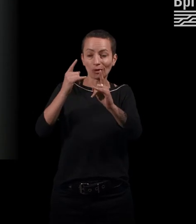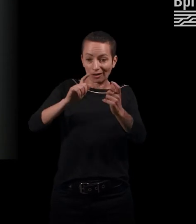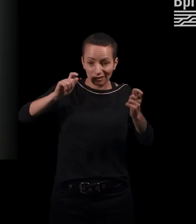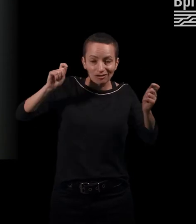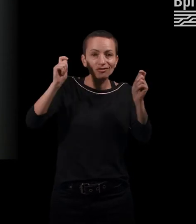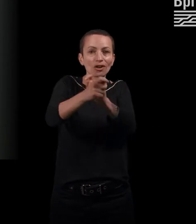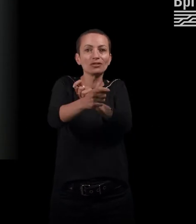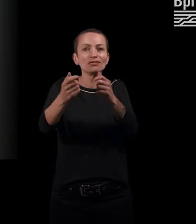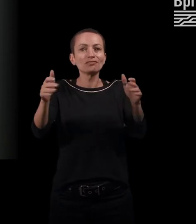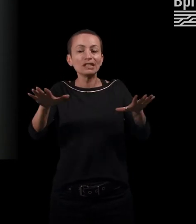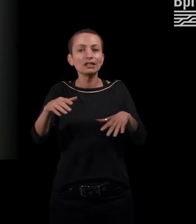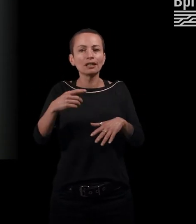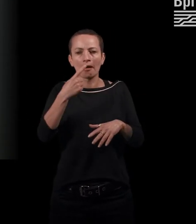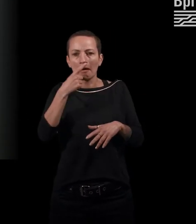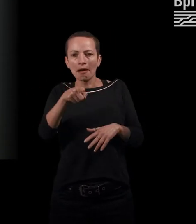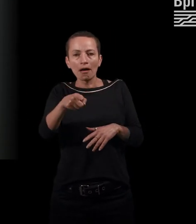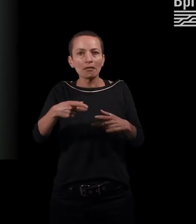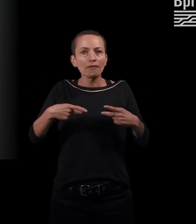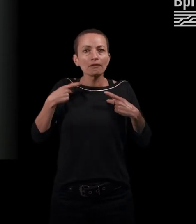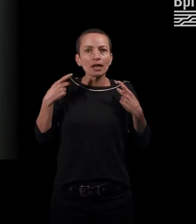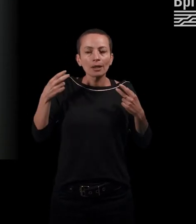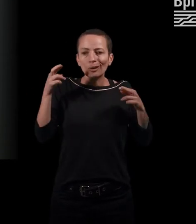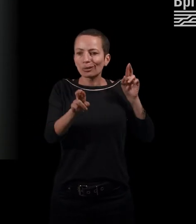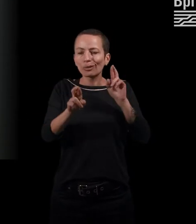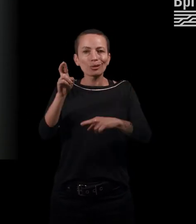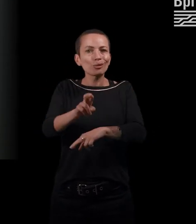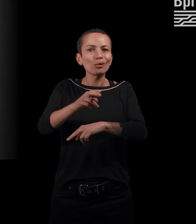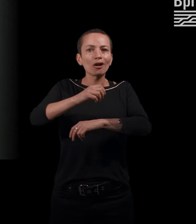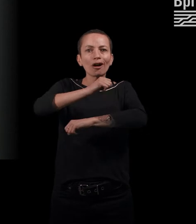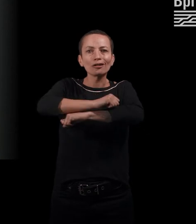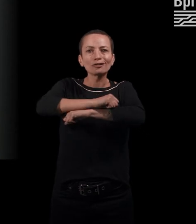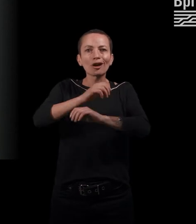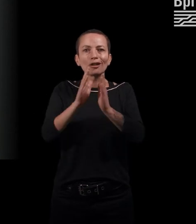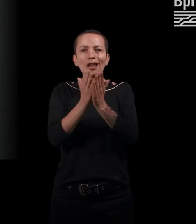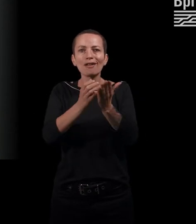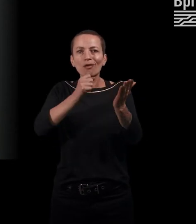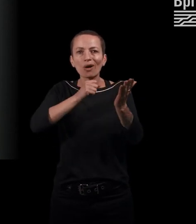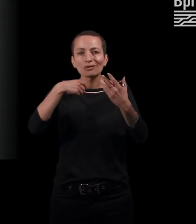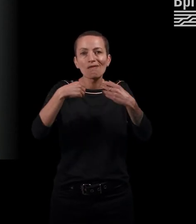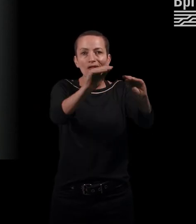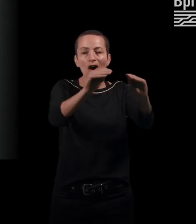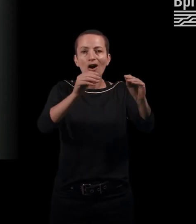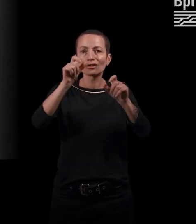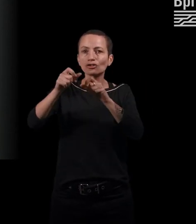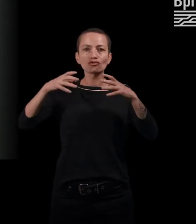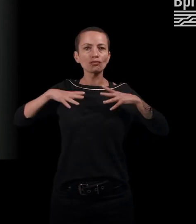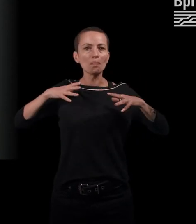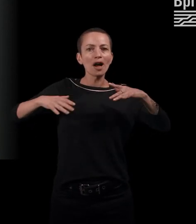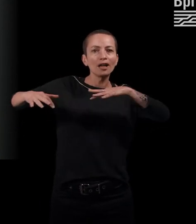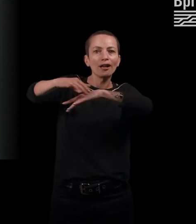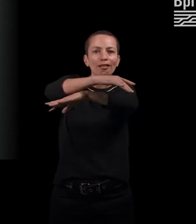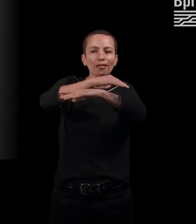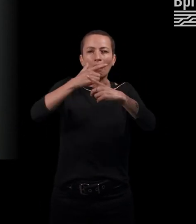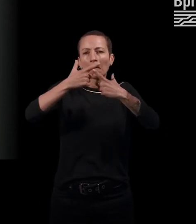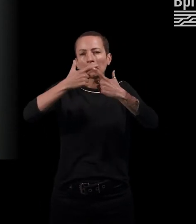l'histoire, on a senti la vie, il y avait de nouveau de la vie, il y avait des stands qui vendaient des livres d'occasion, il y avait des gens qui se promenaient, des